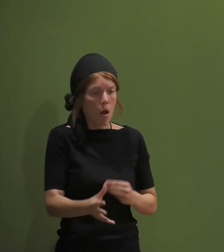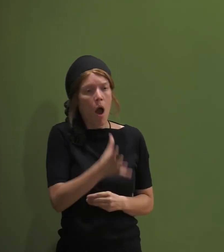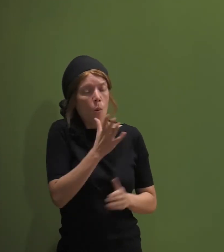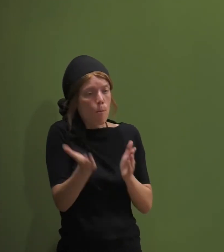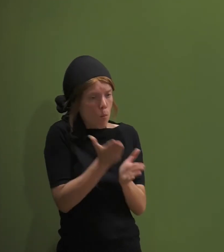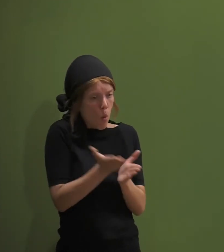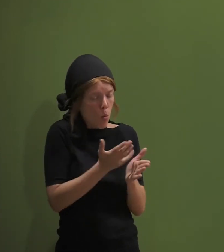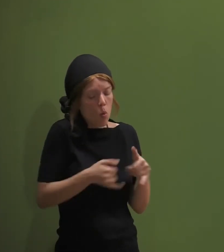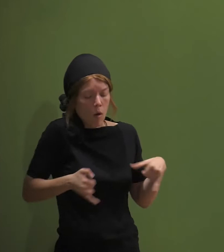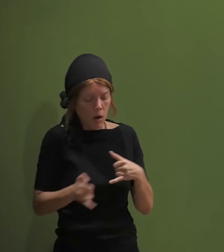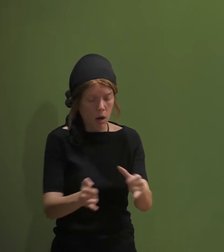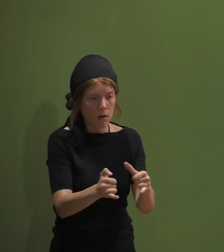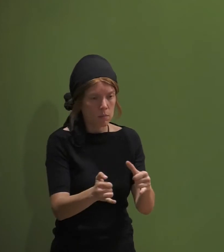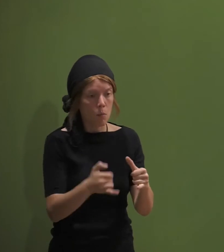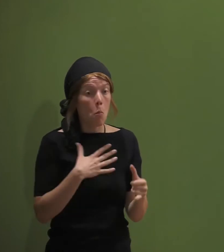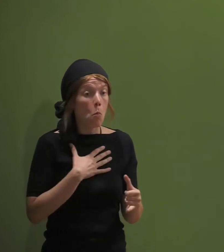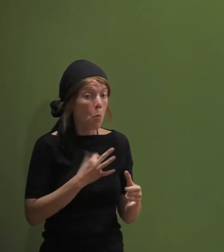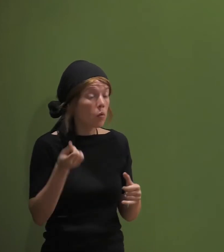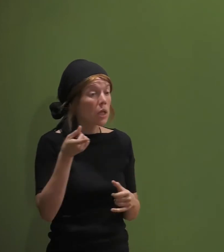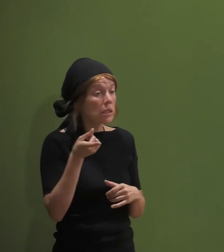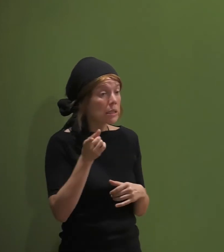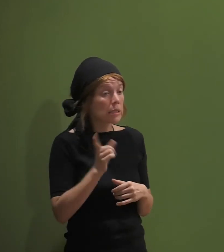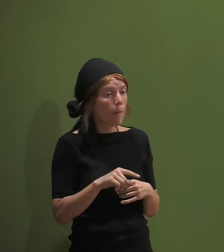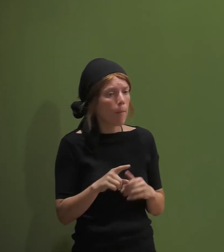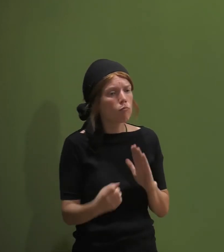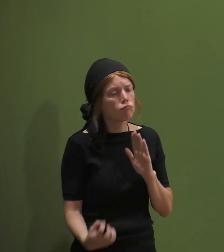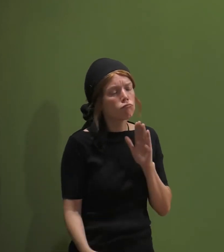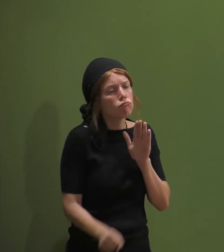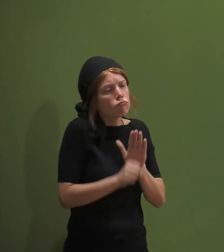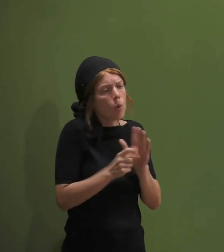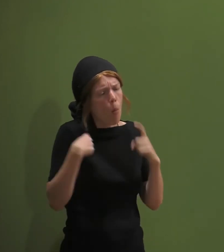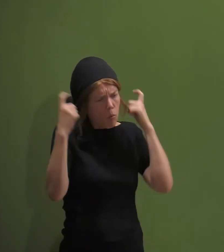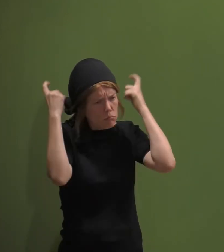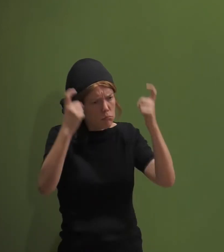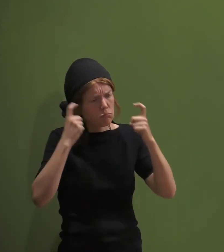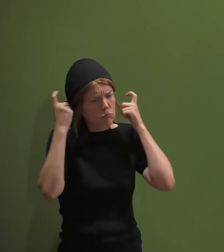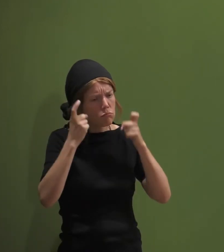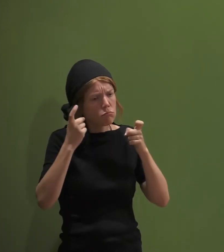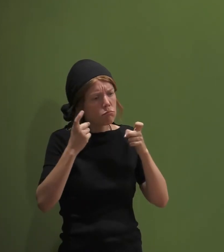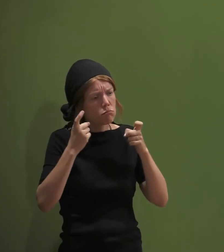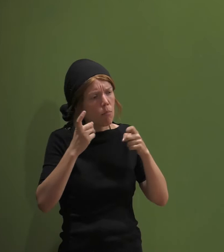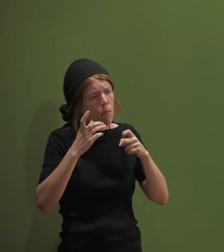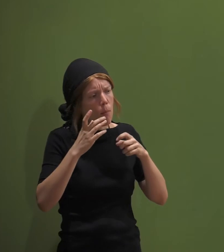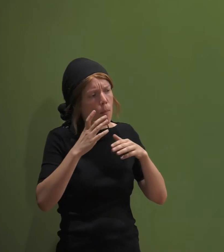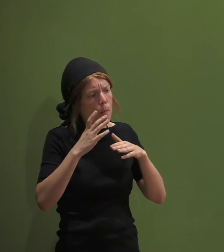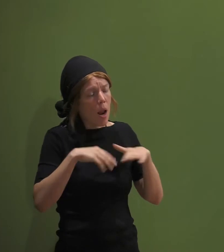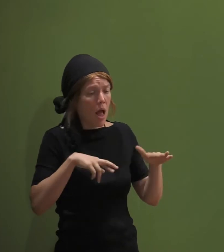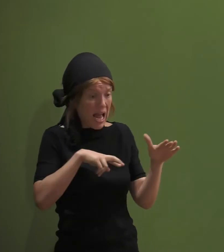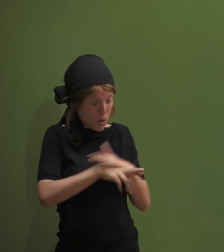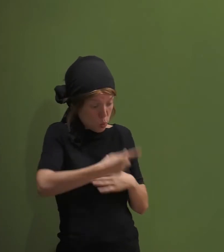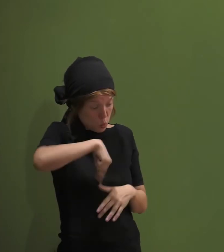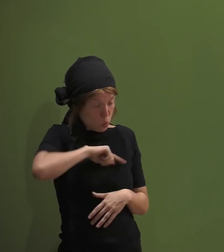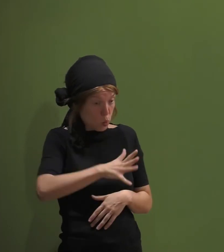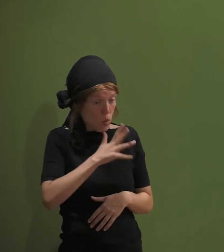agua-producción en los regadíos podrían convertirse también en un símbolo del esfuerzo realizado para preservar nuestros recursos